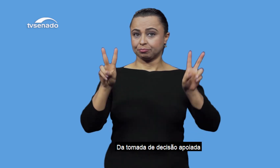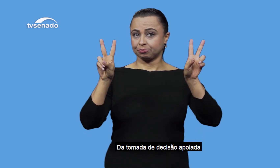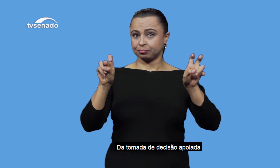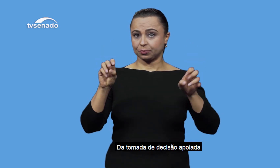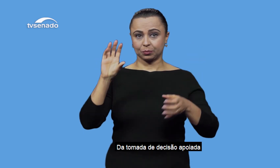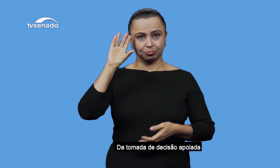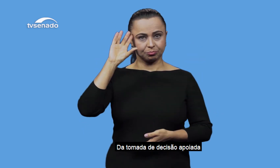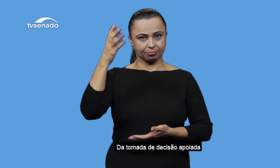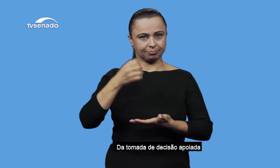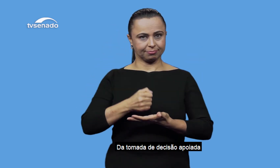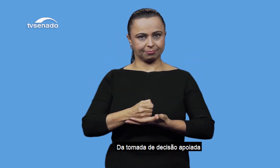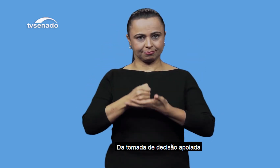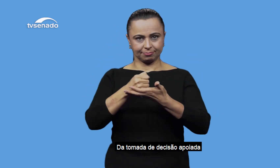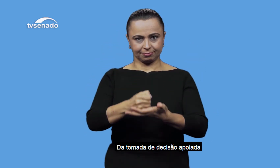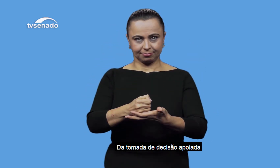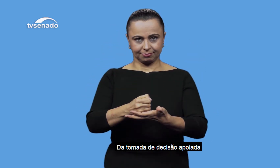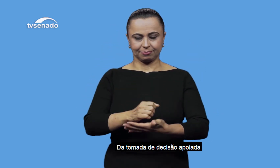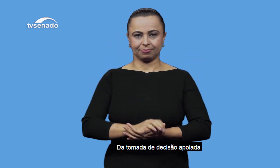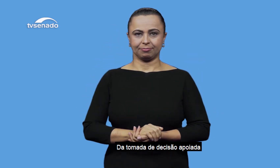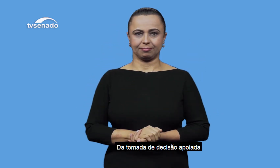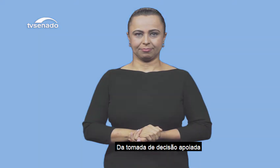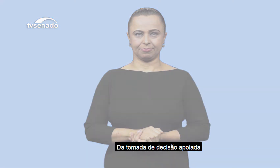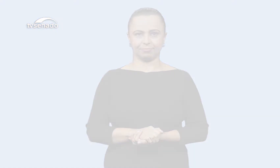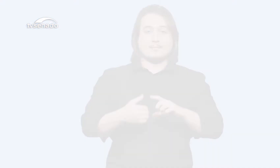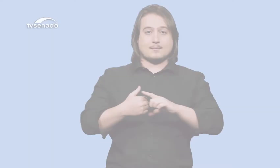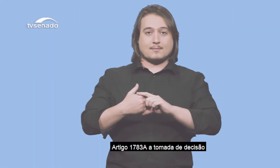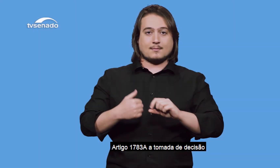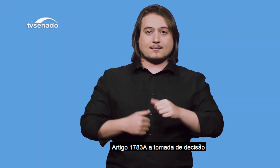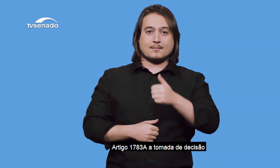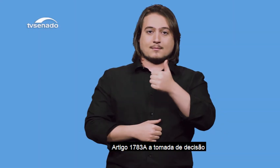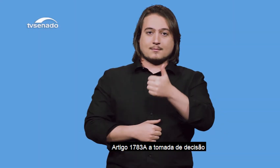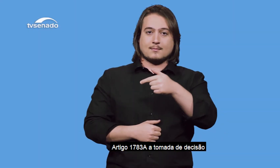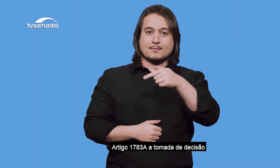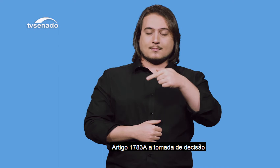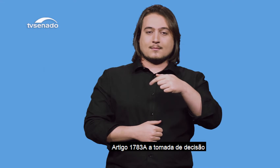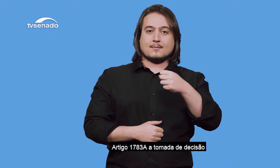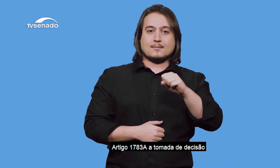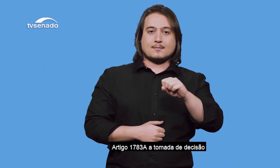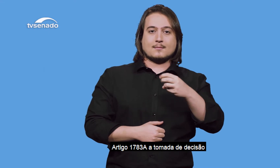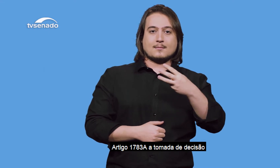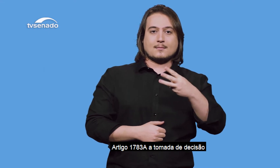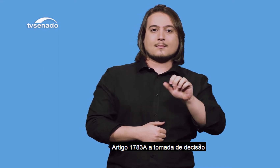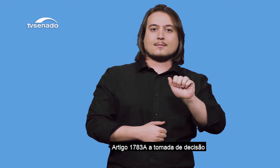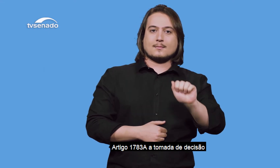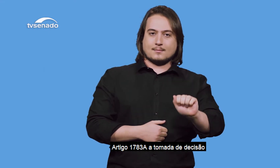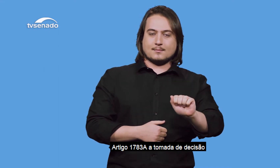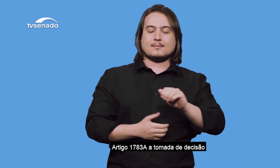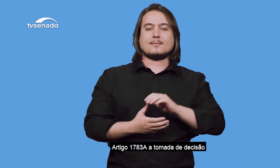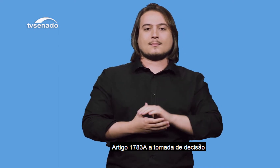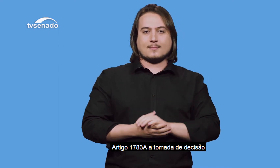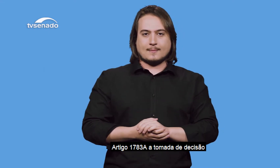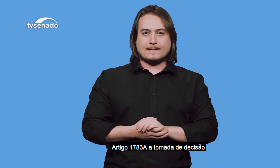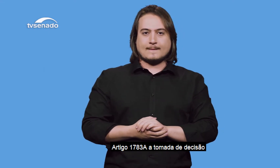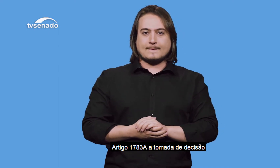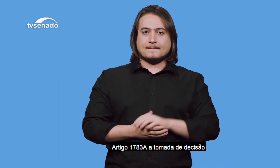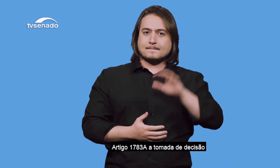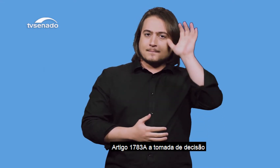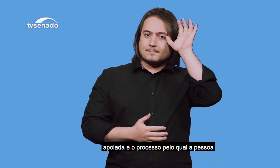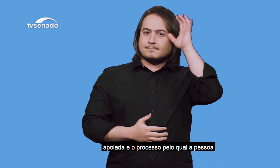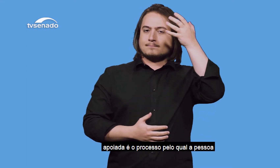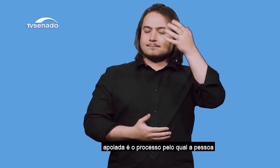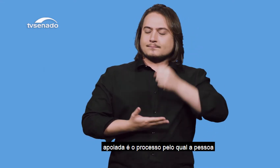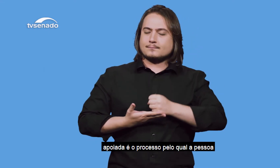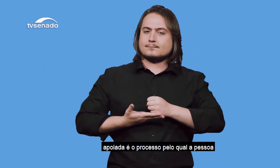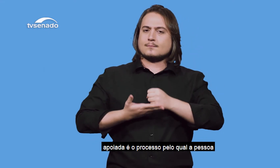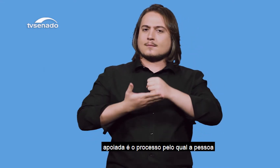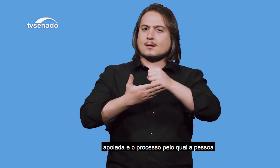tomada de decisão apoiada artigo 1783 a a tomada de decisão apoiada